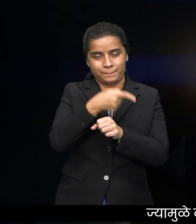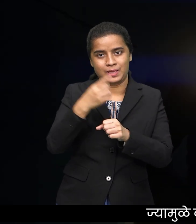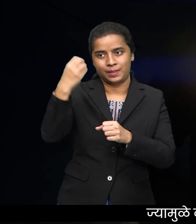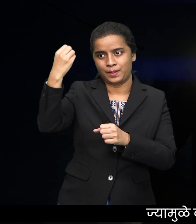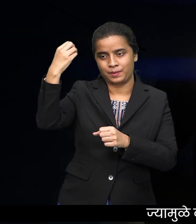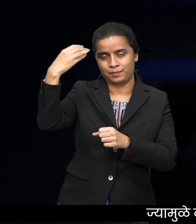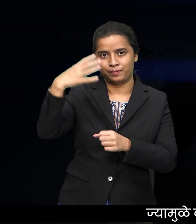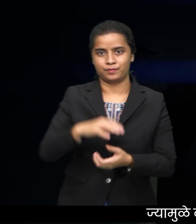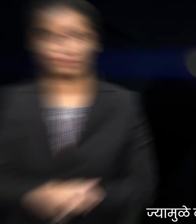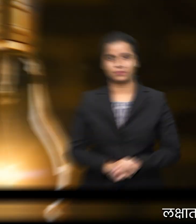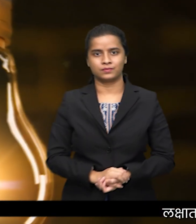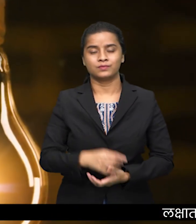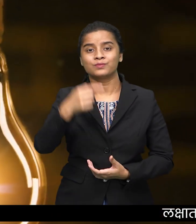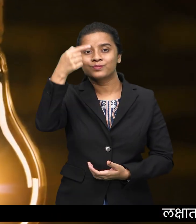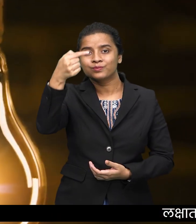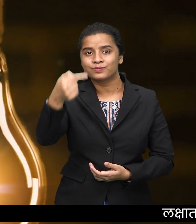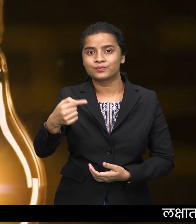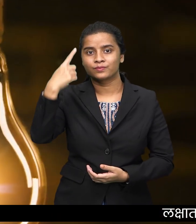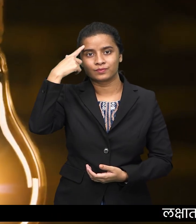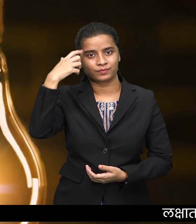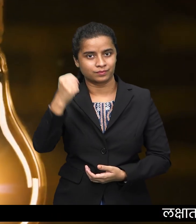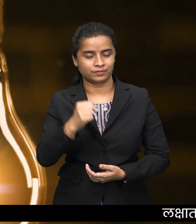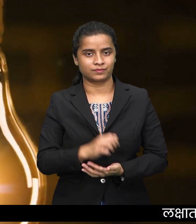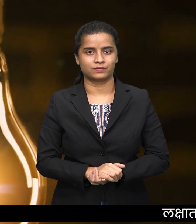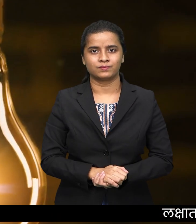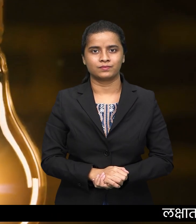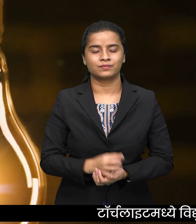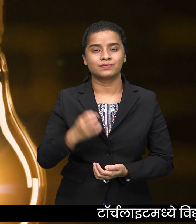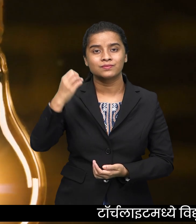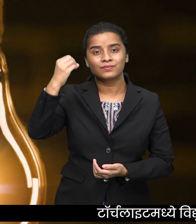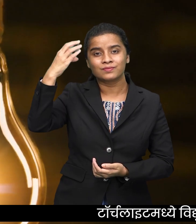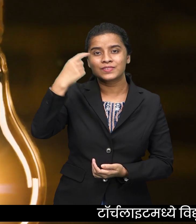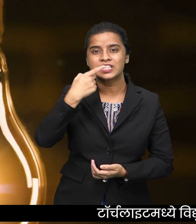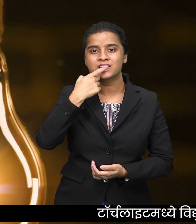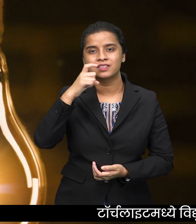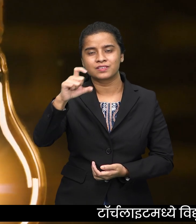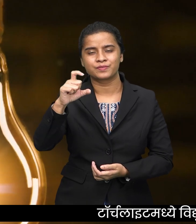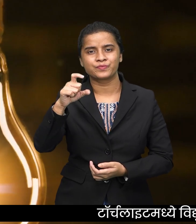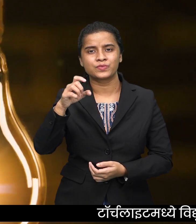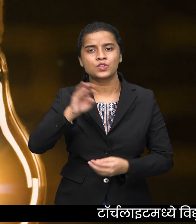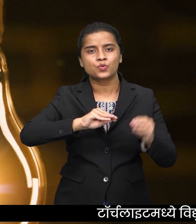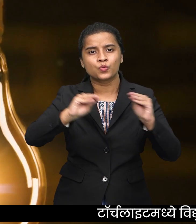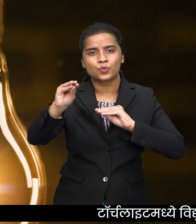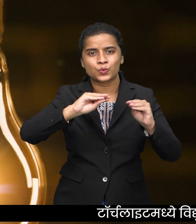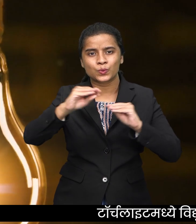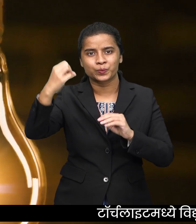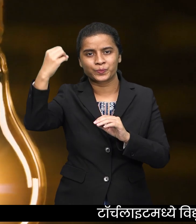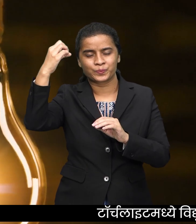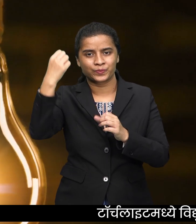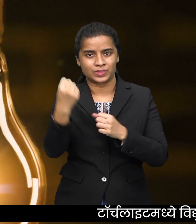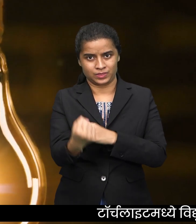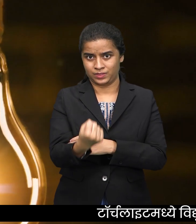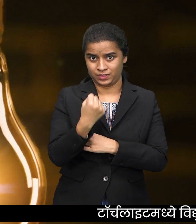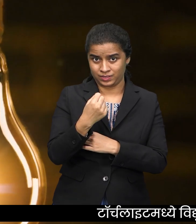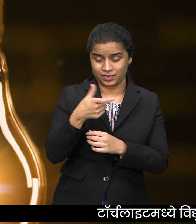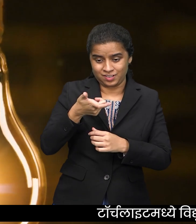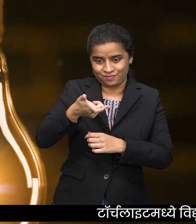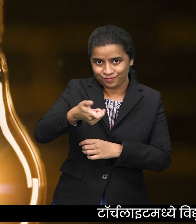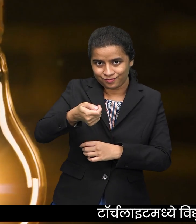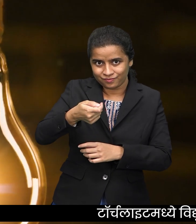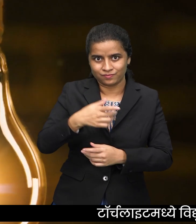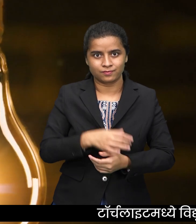होतो. लक्षात ठेवण्यासारखे मुद्दे. टॉर्च लाईटमध्ये विद्युत ऊर्जेचा स्रोत विद्युत घट आहे.